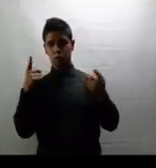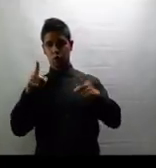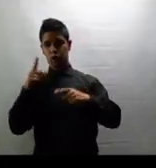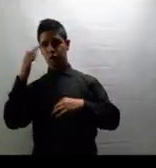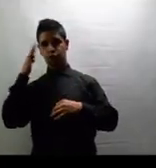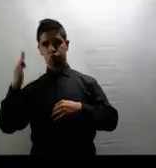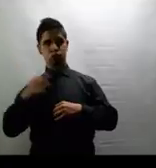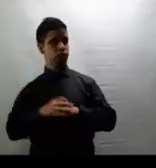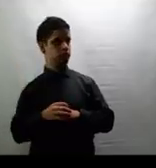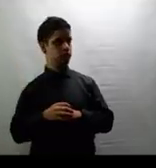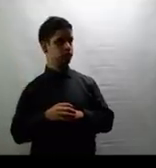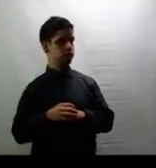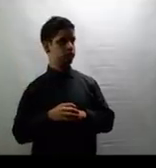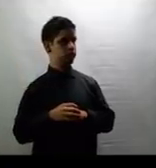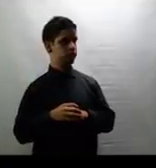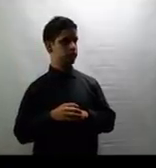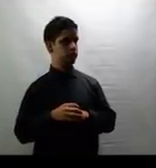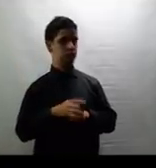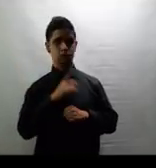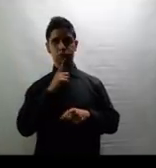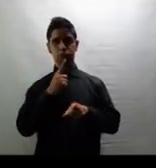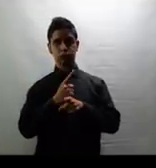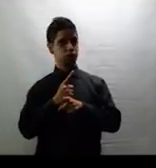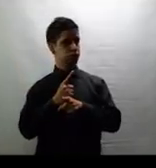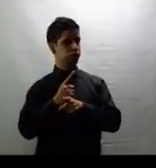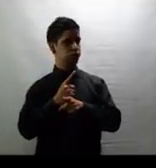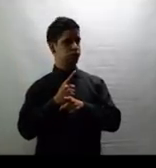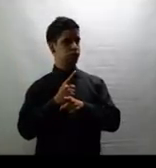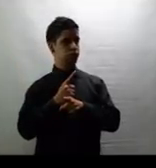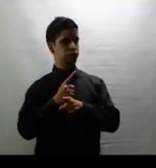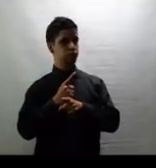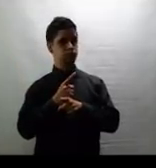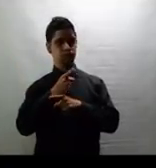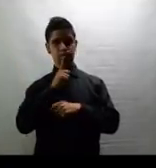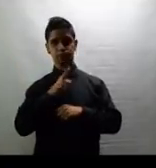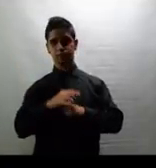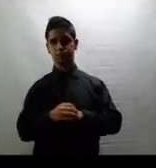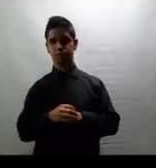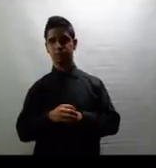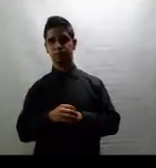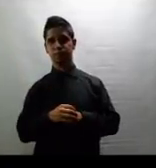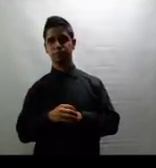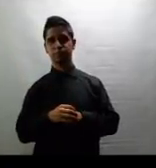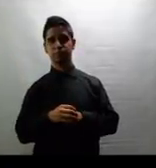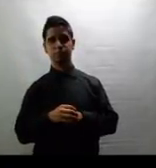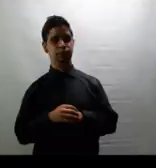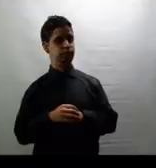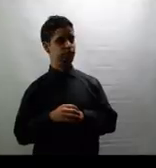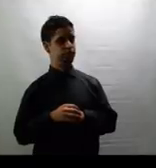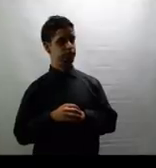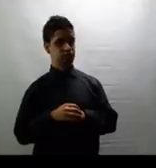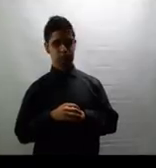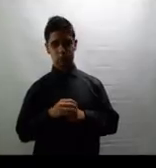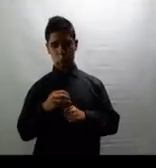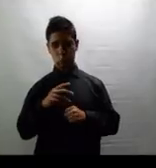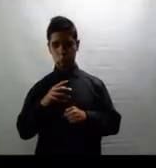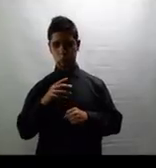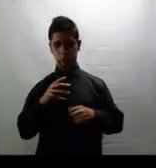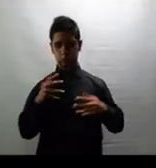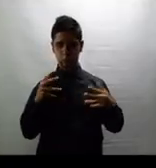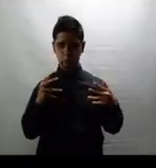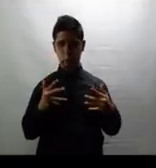no me viaje noche en vela piénsalo desaforada es un exceso de miedo